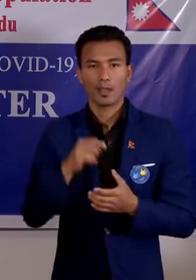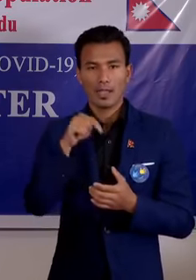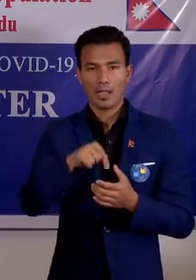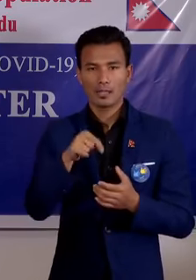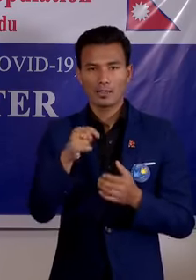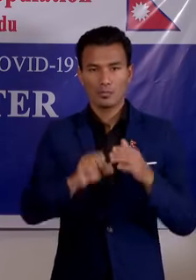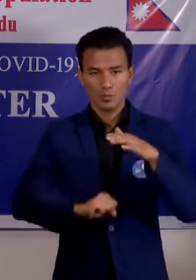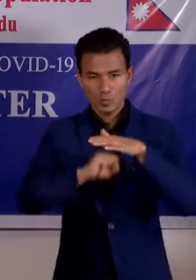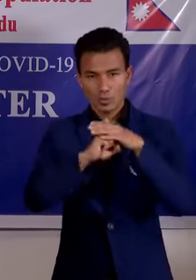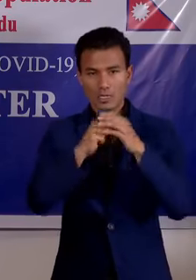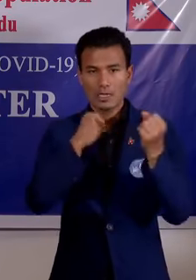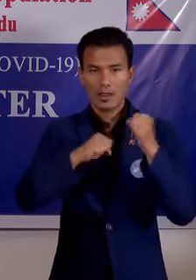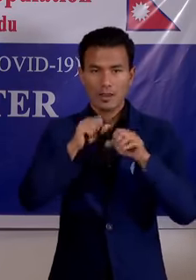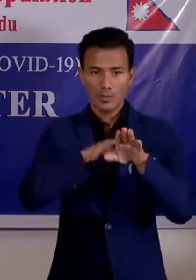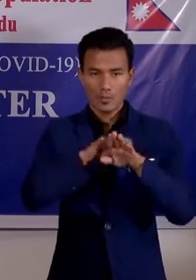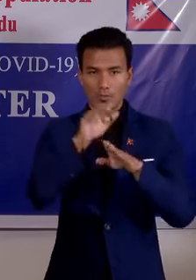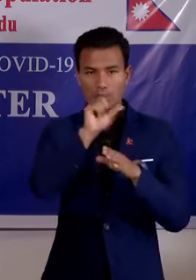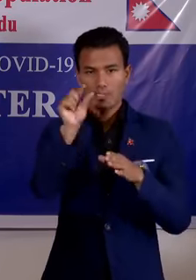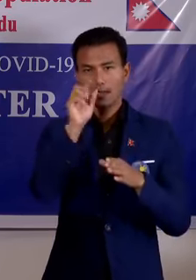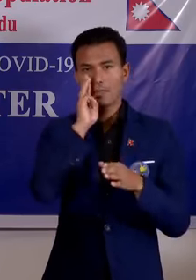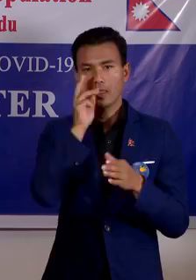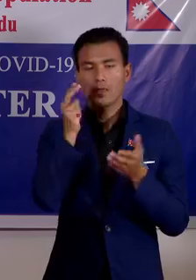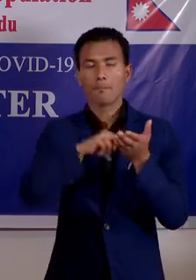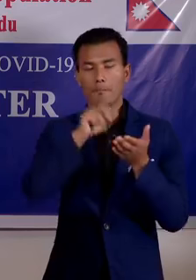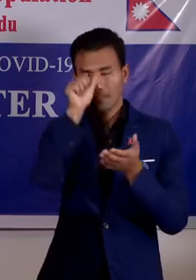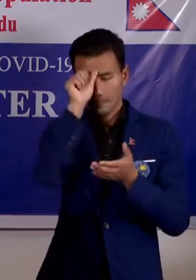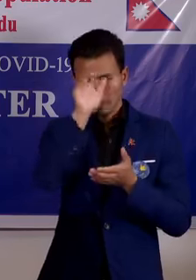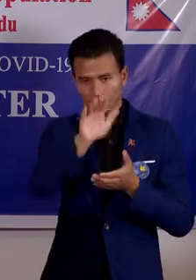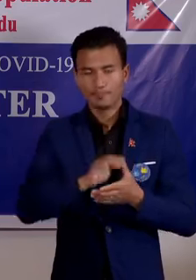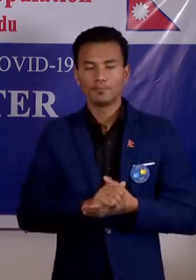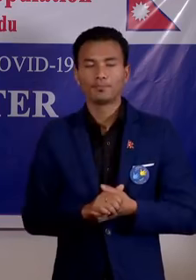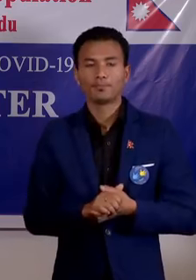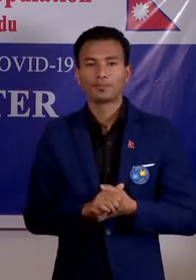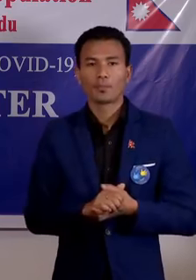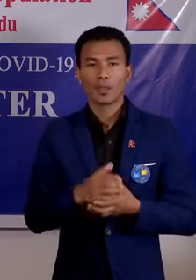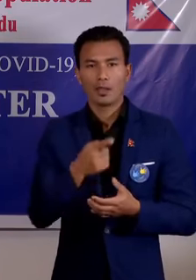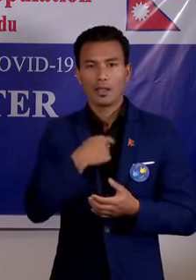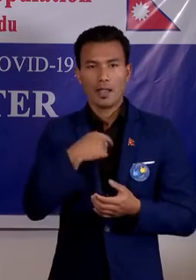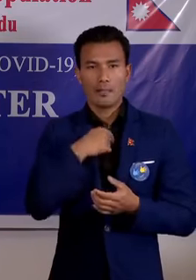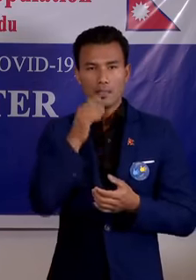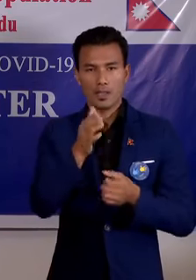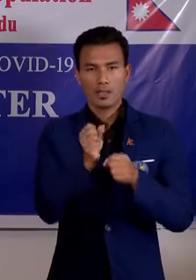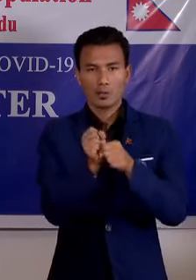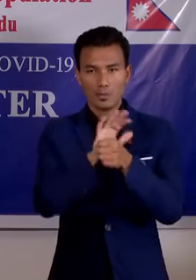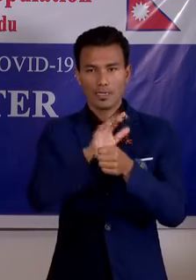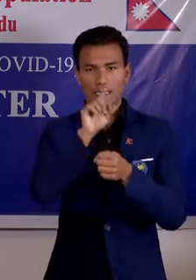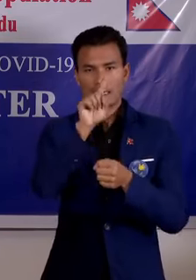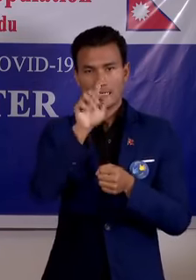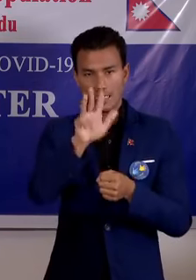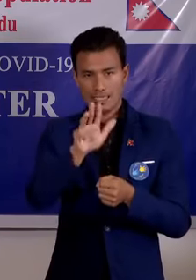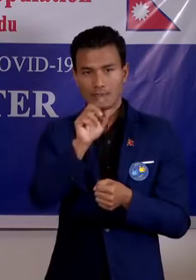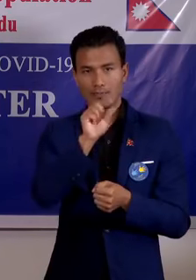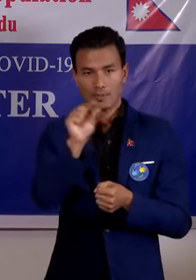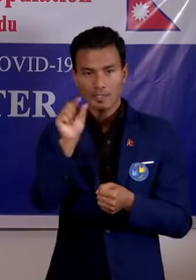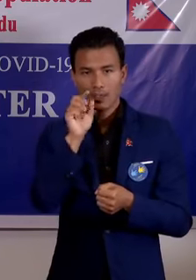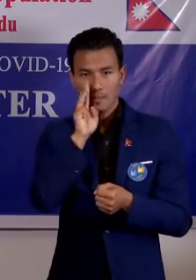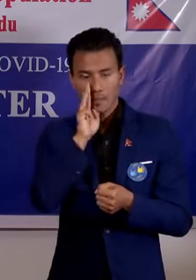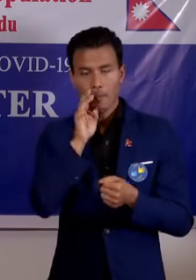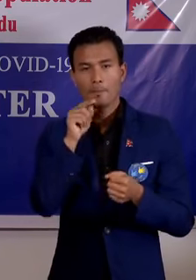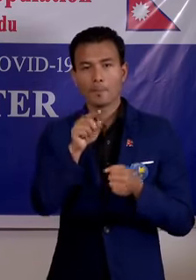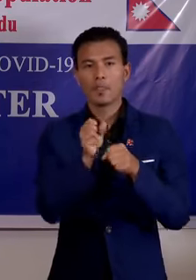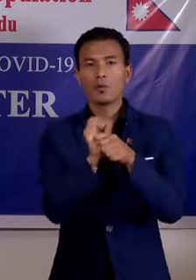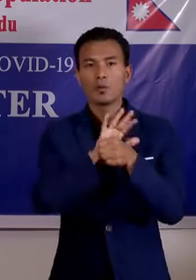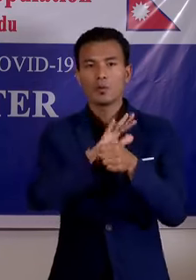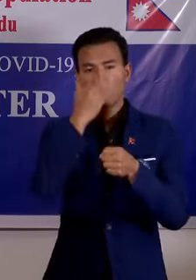आजका केही मुख्य क्रियाकलापहरूको बारेमा अपडेट गराउन चाहन्छु। हामीले यो COVID-19 महामारीको सन्दर्भमा